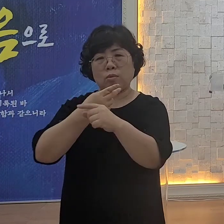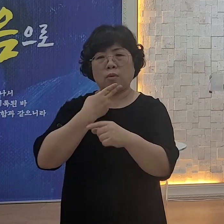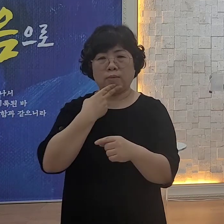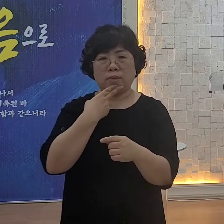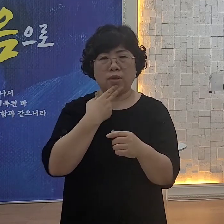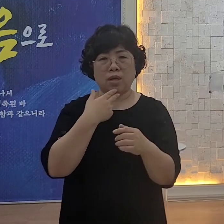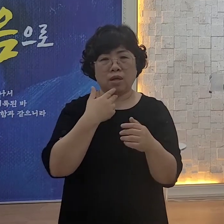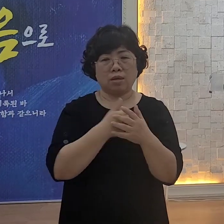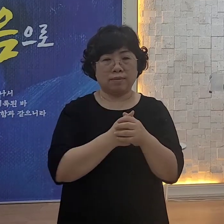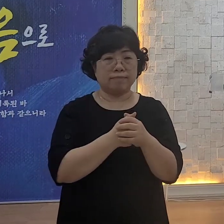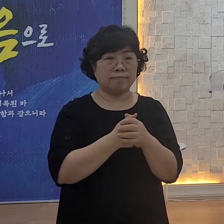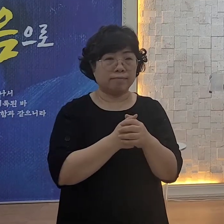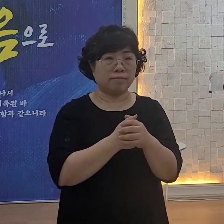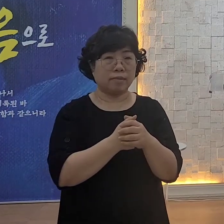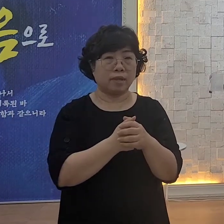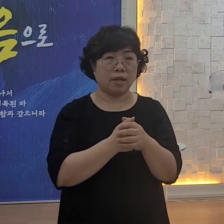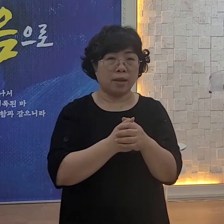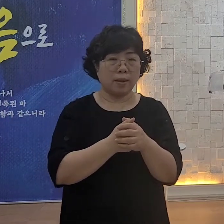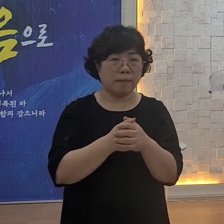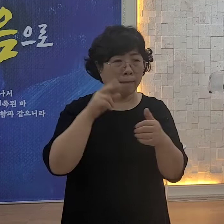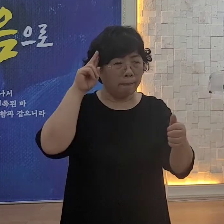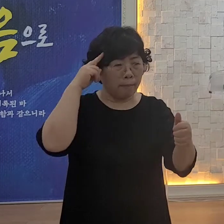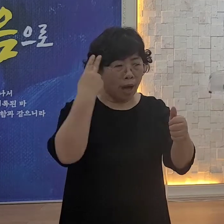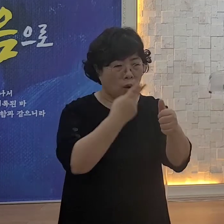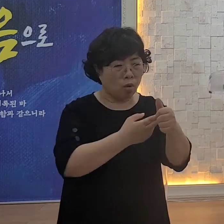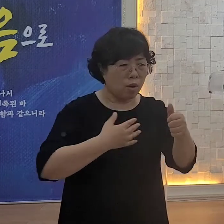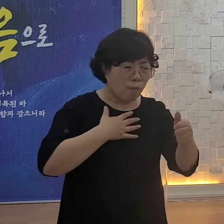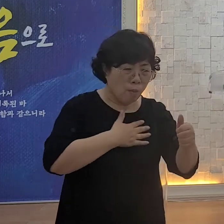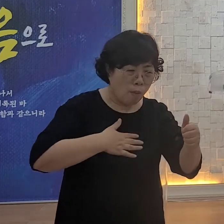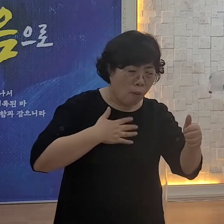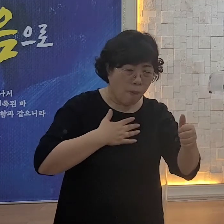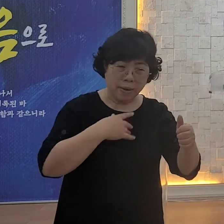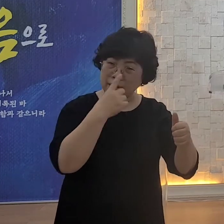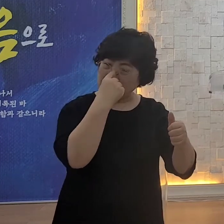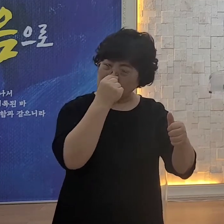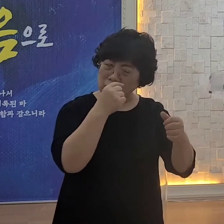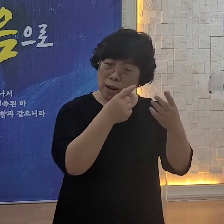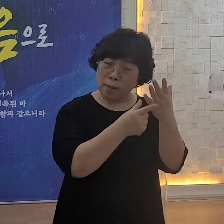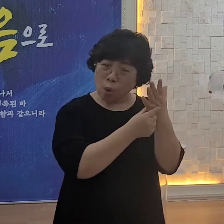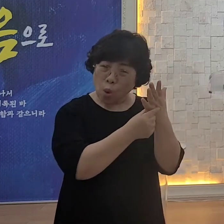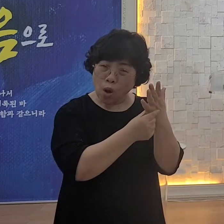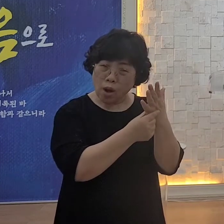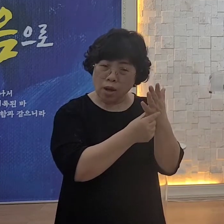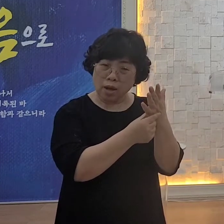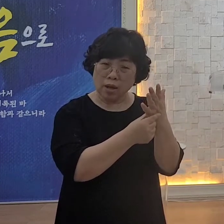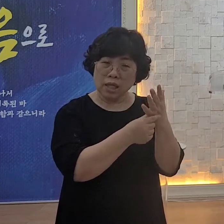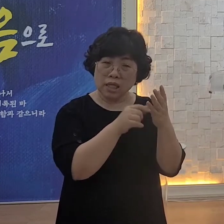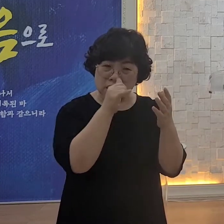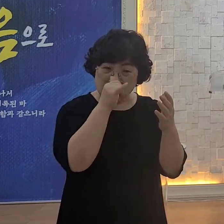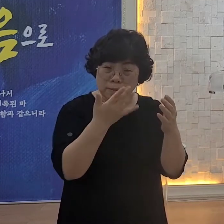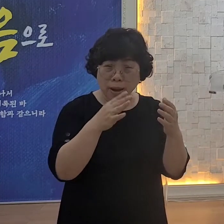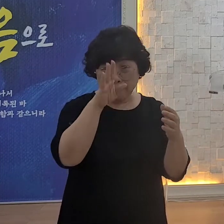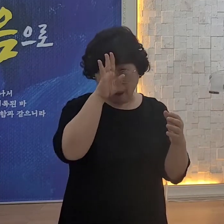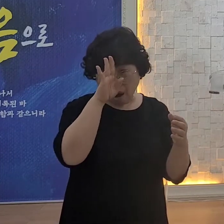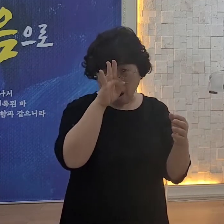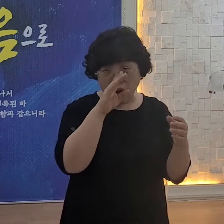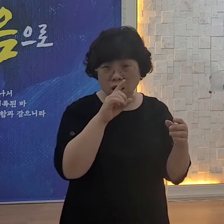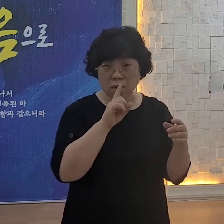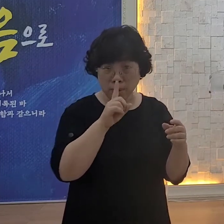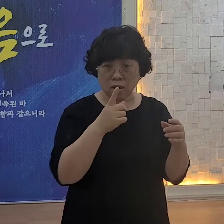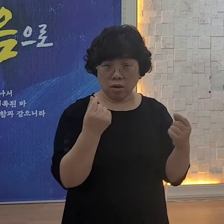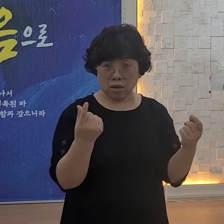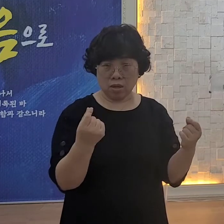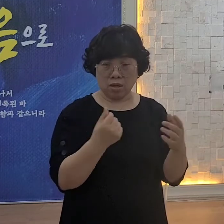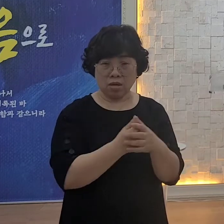모르지만 아무튼 바울의 이 육체의 가시라고 표현하고 있는 이 부분을 하나님은 안 고쳐주셨어요. 근데 나중에